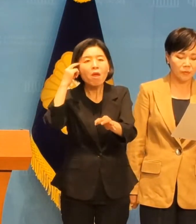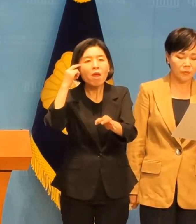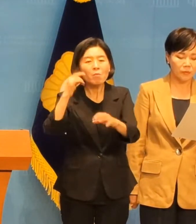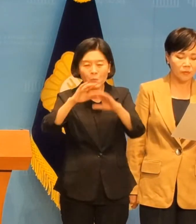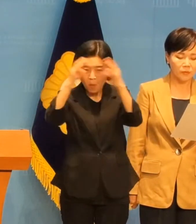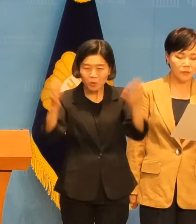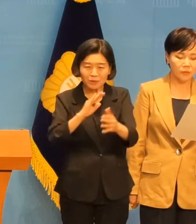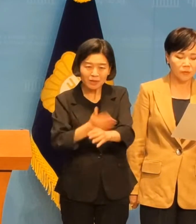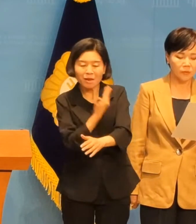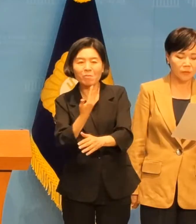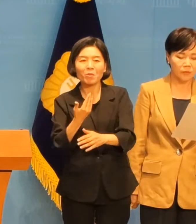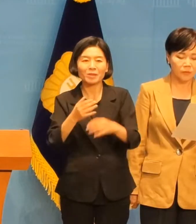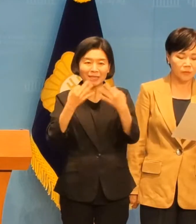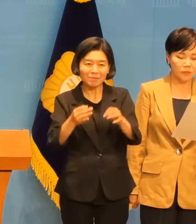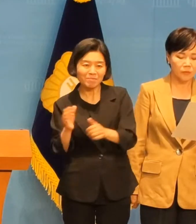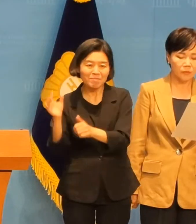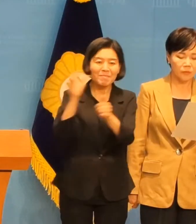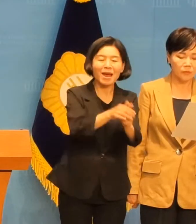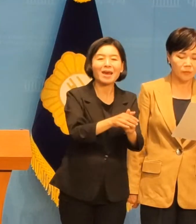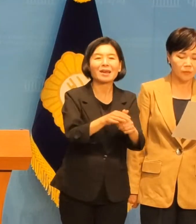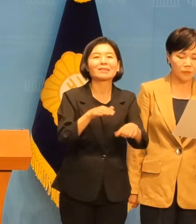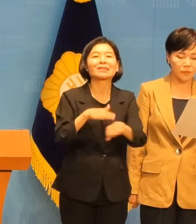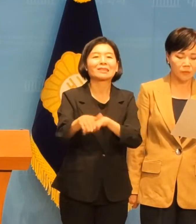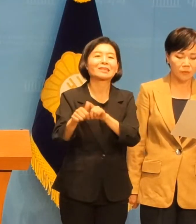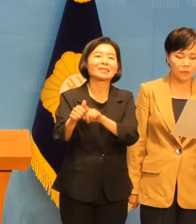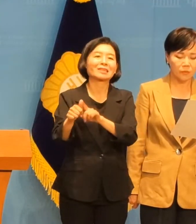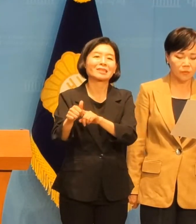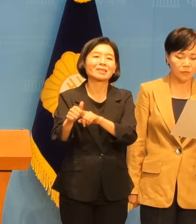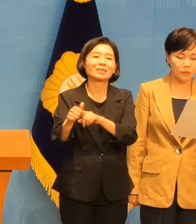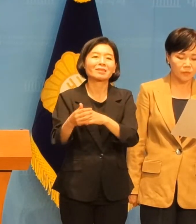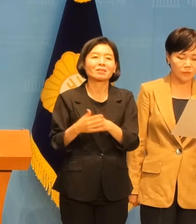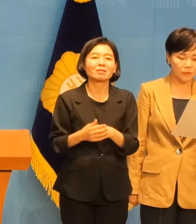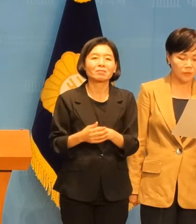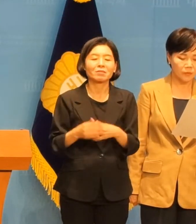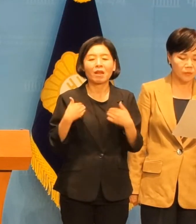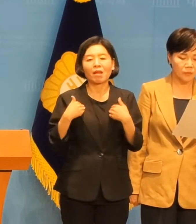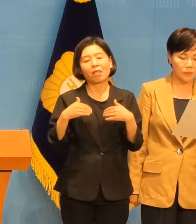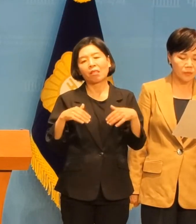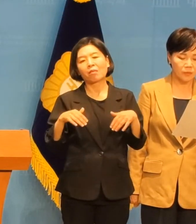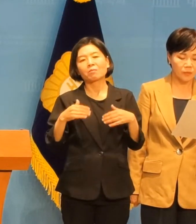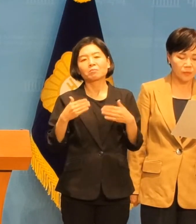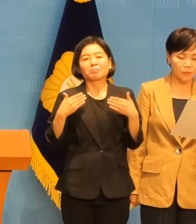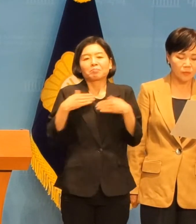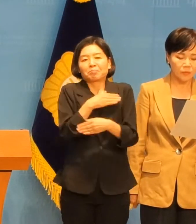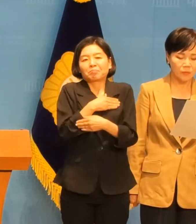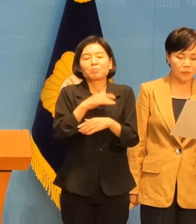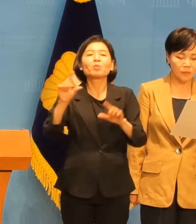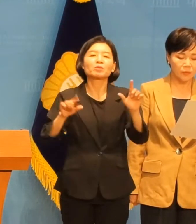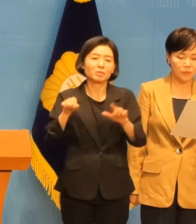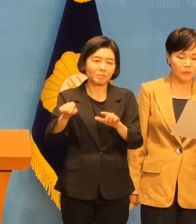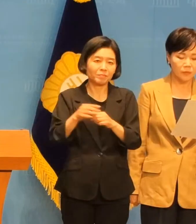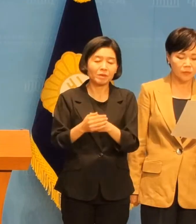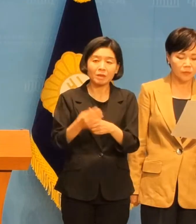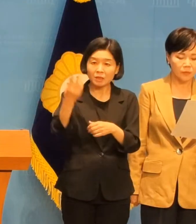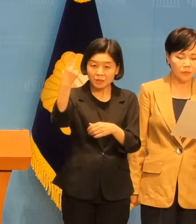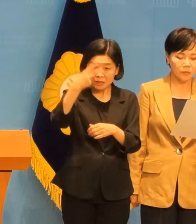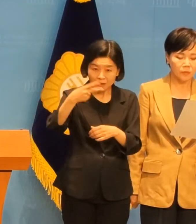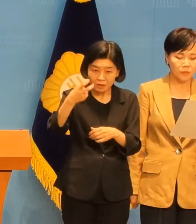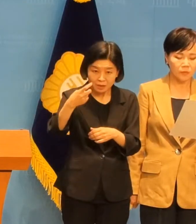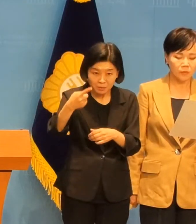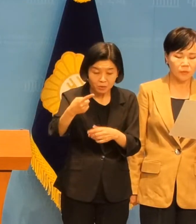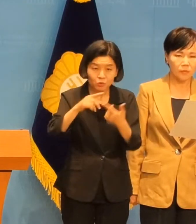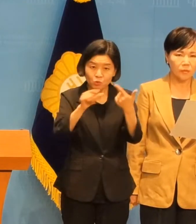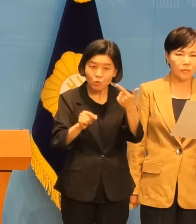씨에게 떠넘기는 전형적인 꼬리 자르기의 형태를 보여주기도 했습니다. 하지만 지난 2021년 2월 중순